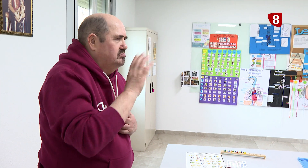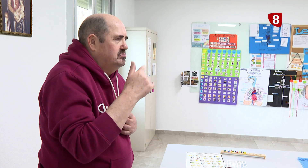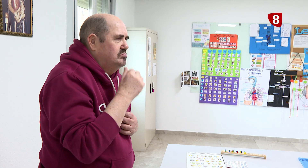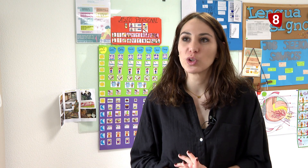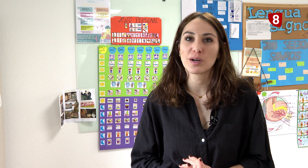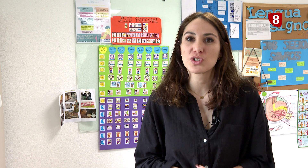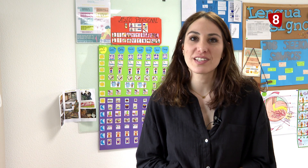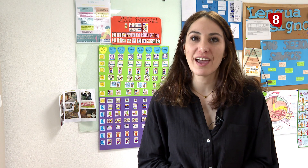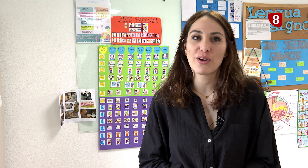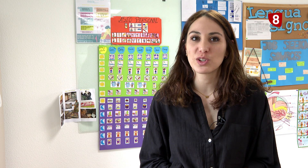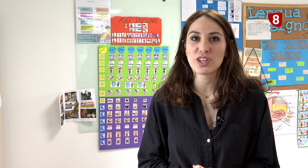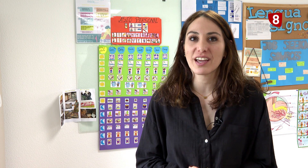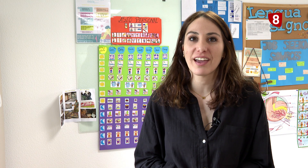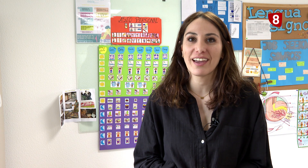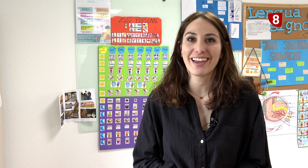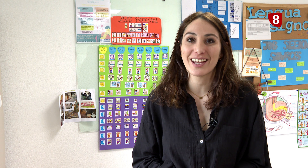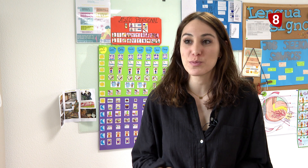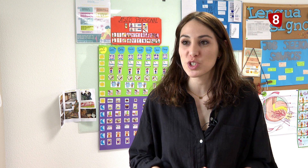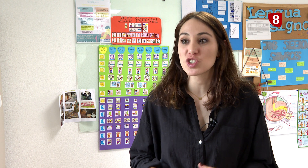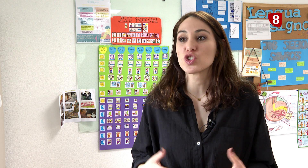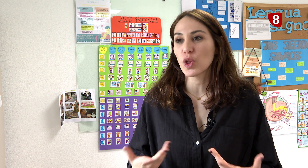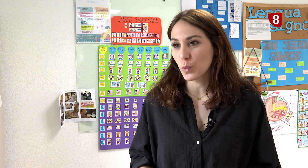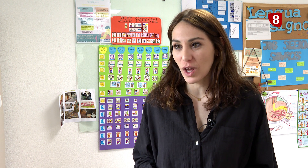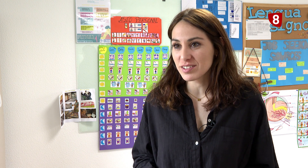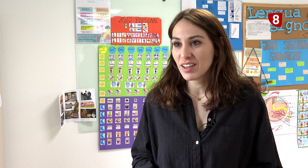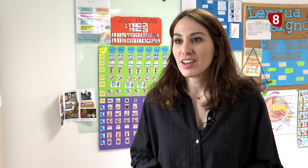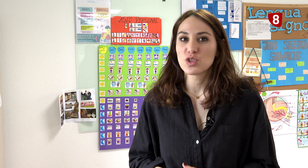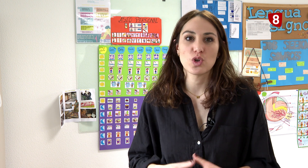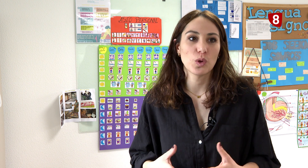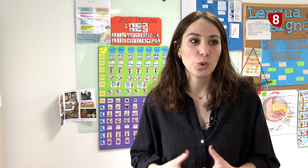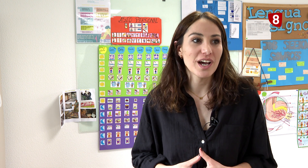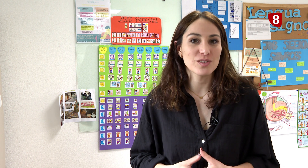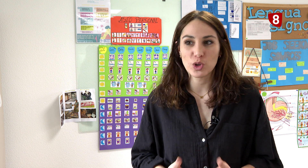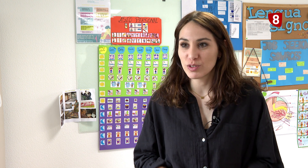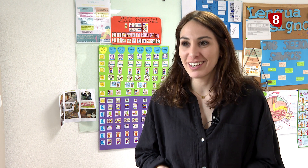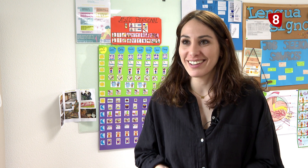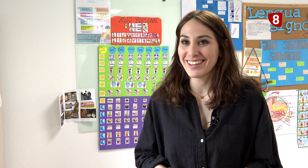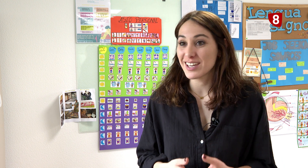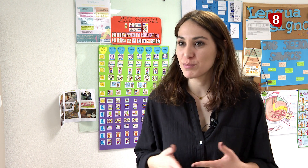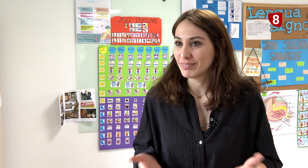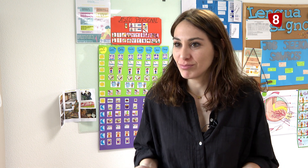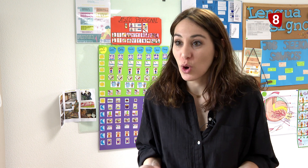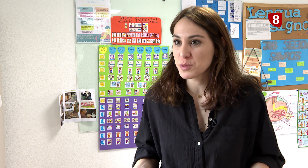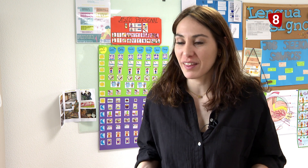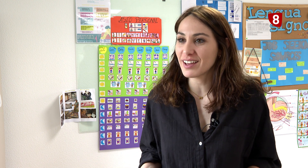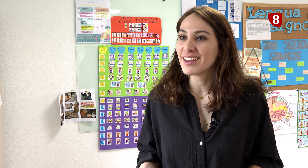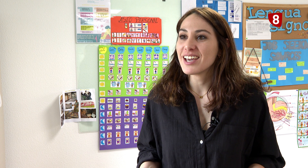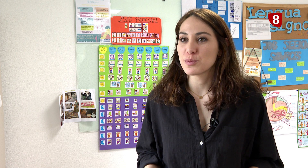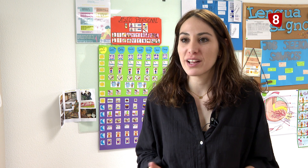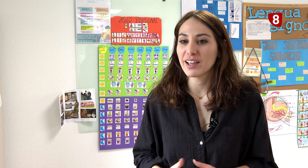nos encontramos es que ahora nos dicen que las personas son sordomudas. Son sordomudas no es verdad. Es verdad que